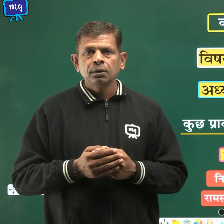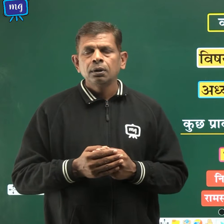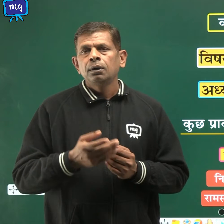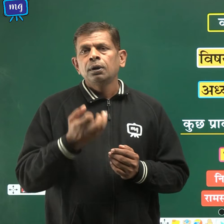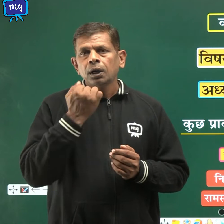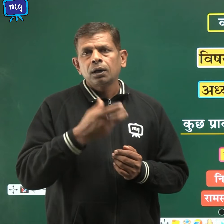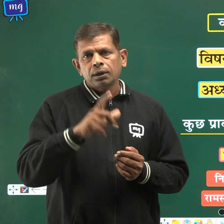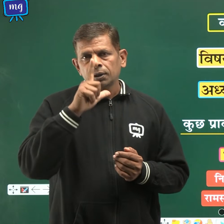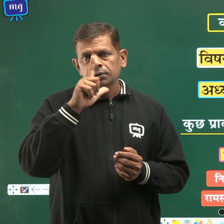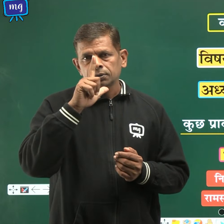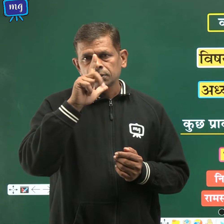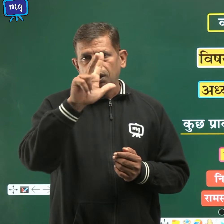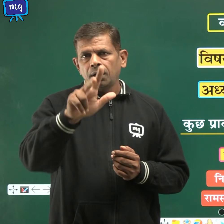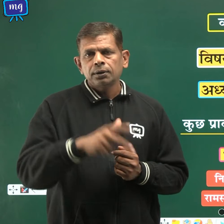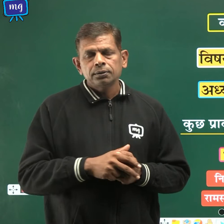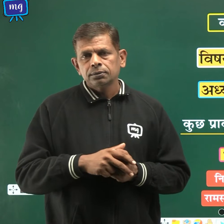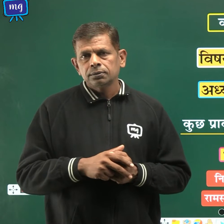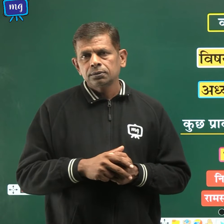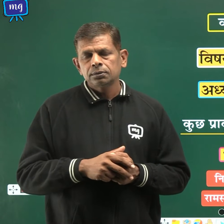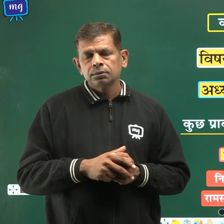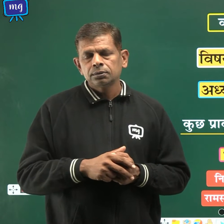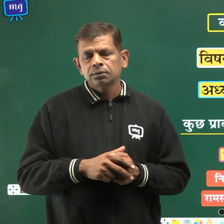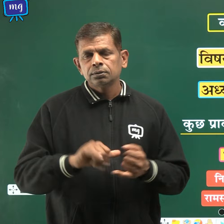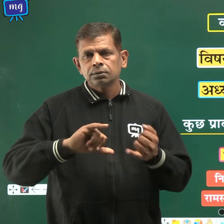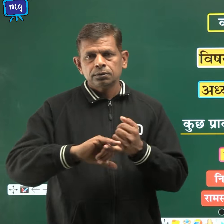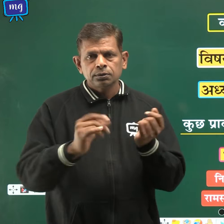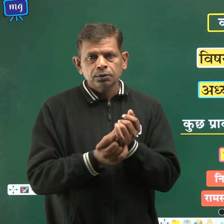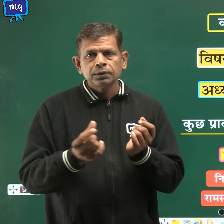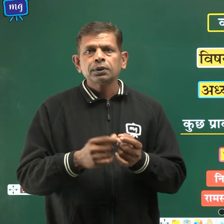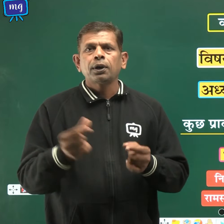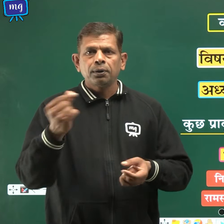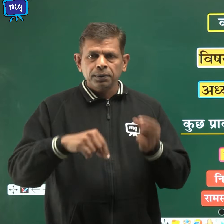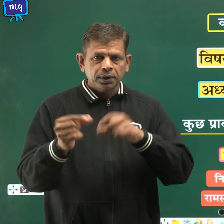कक्षा 8 विषय विज्ञान